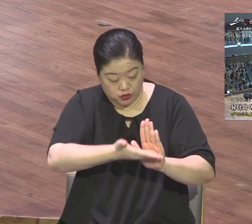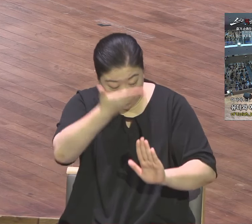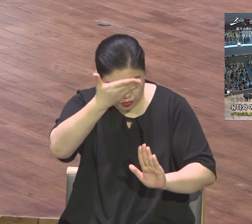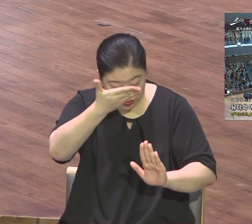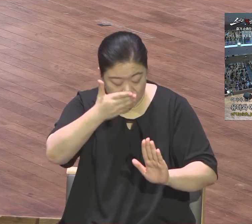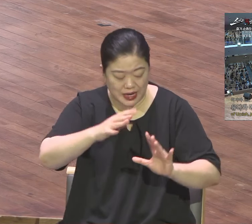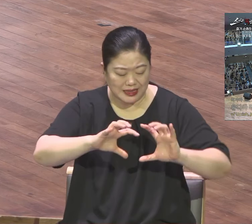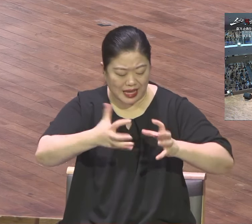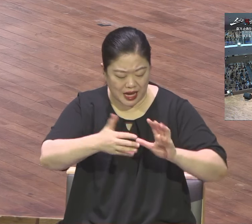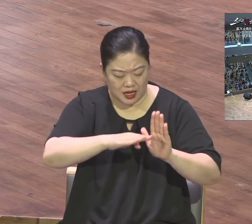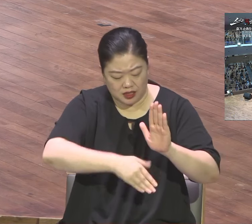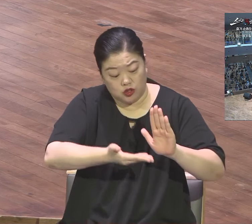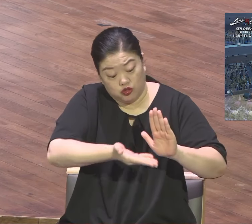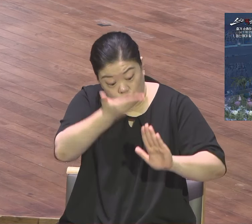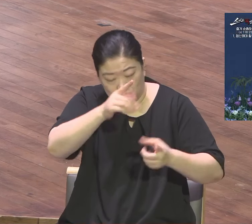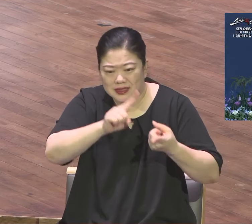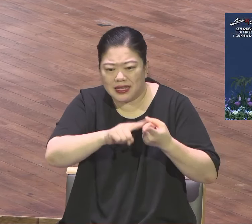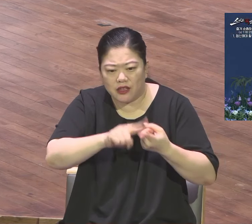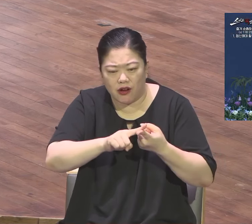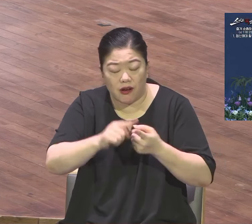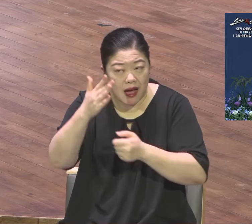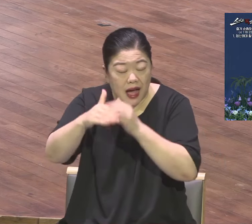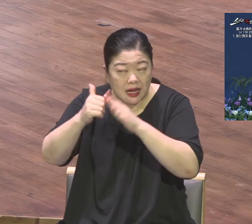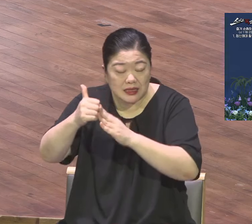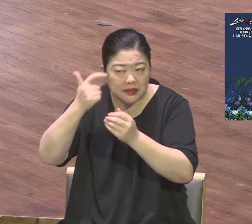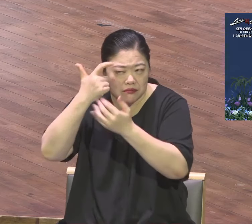계시라. 자, 이사야는